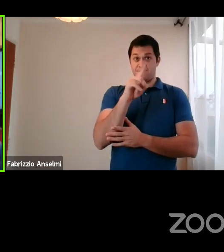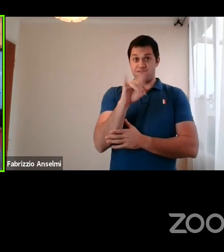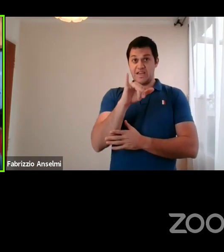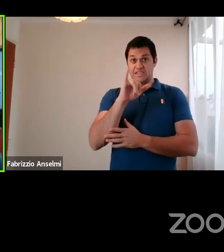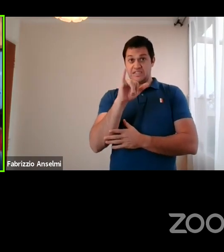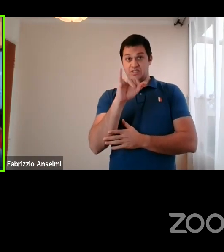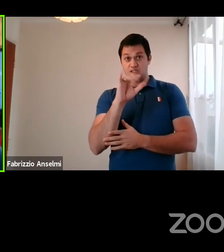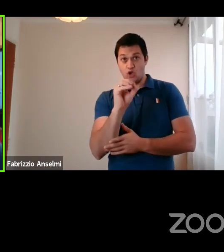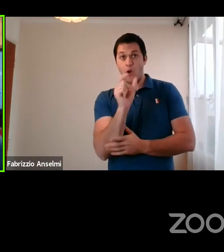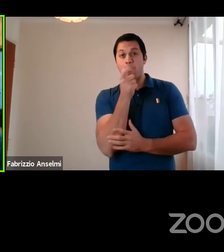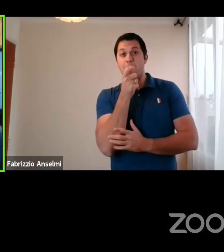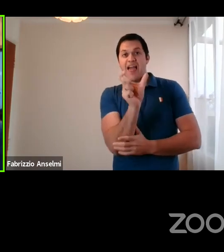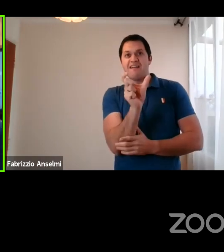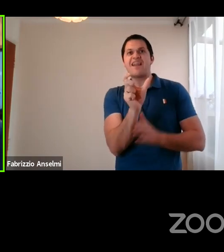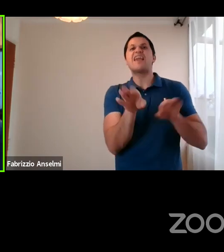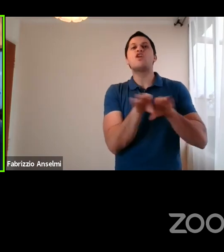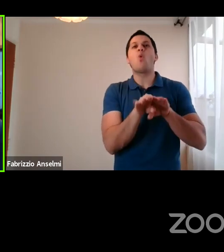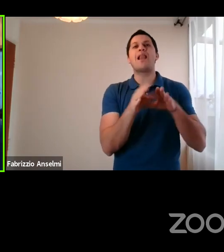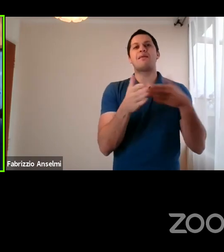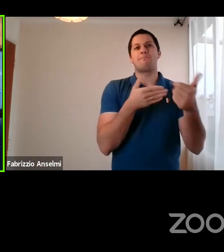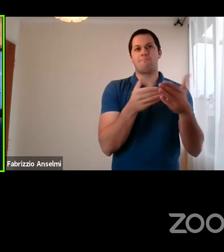medios de la naturaleza.